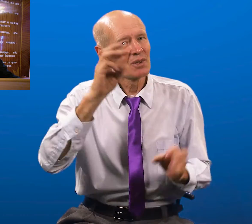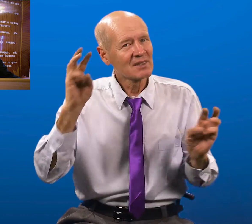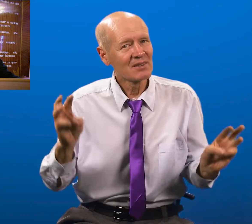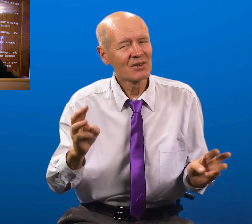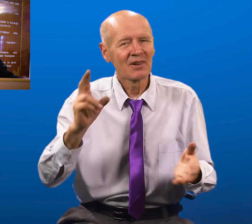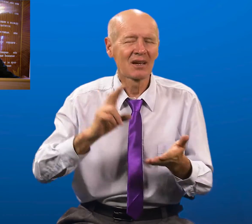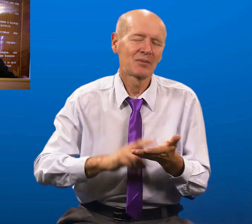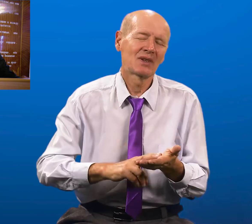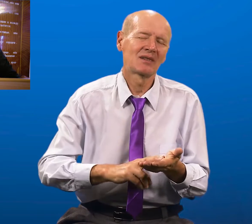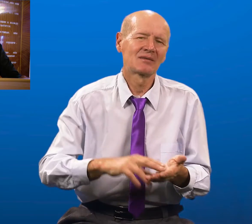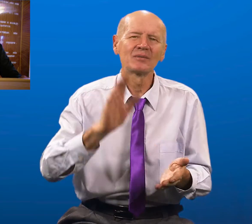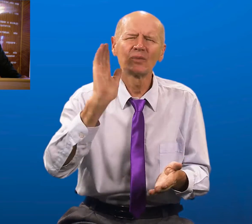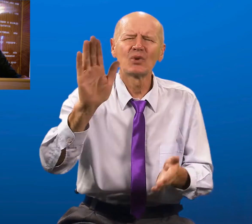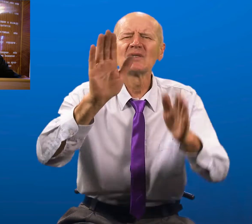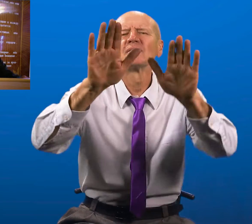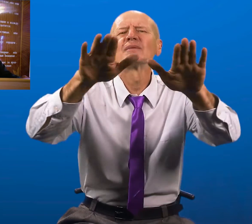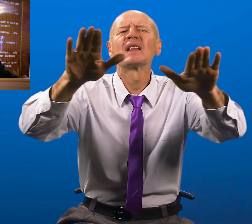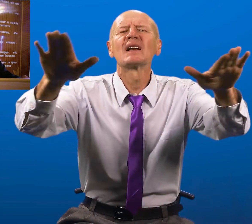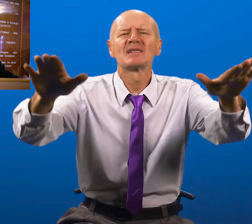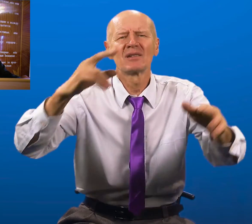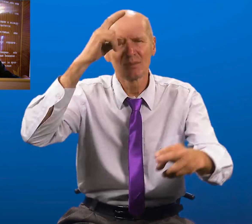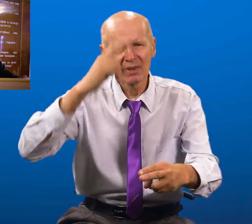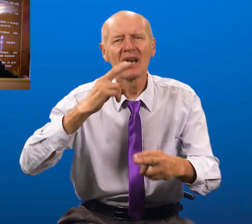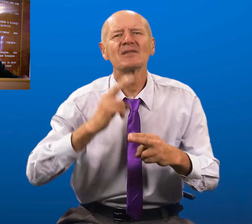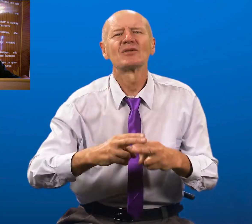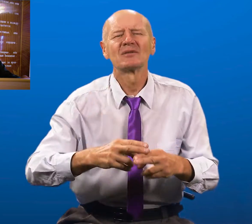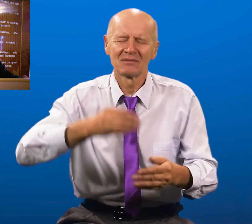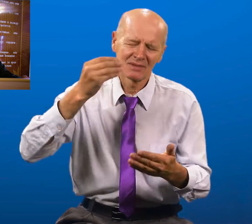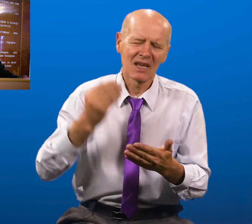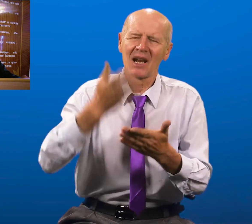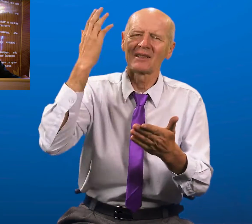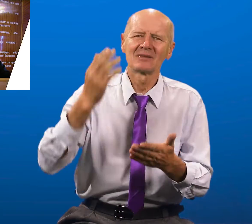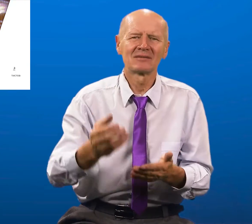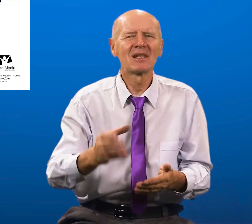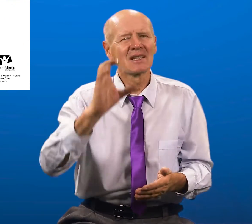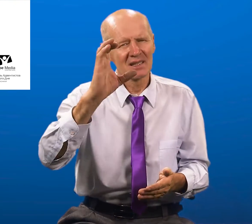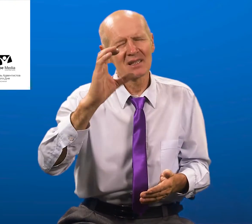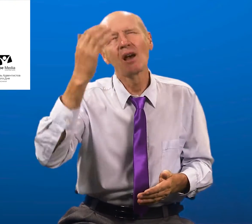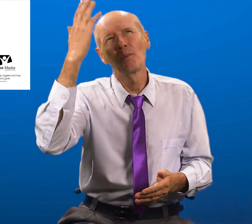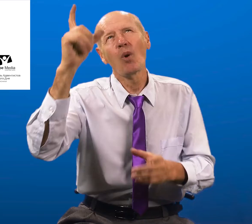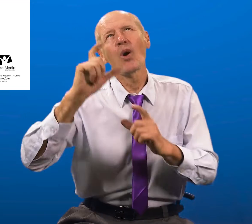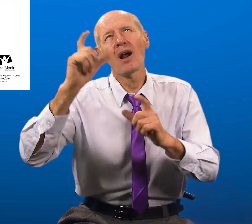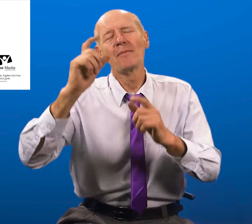Аминь. Будьте благословенны, дорогие братья и сестры, с Богом!